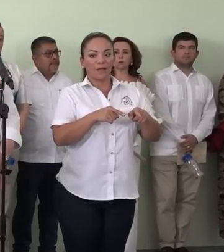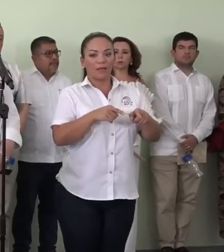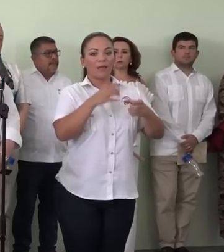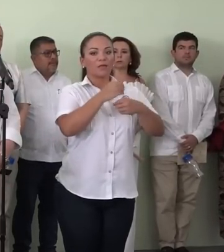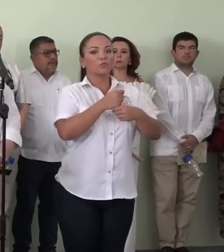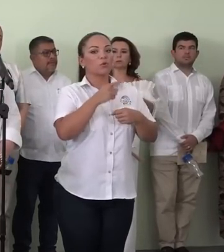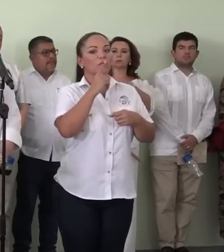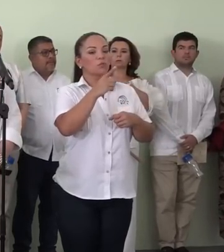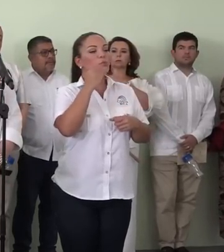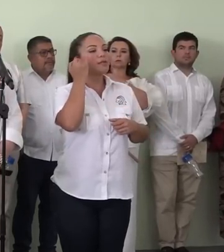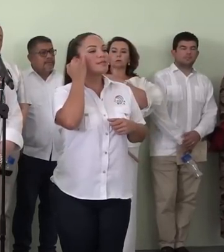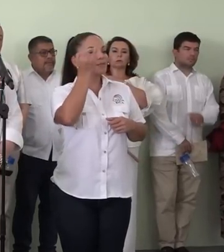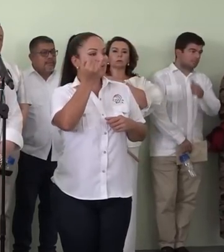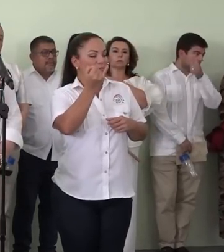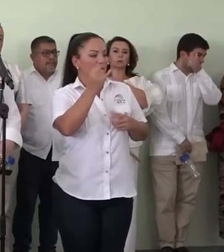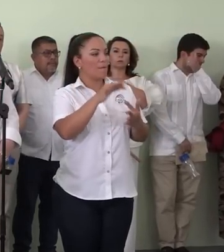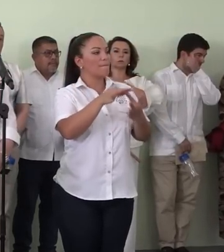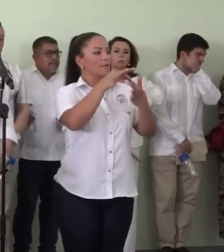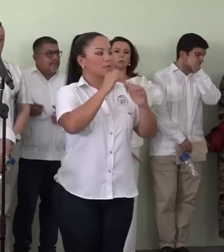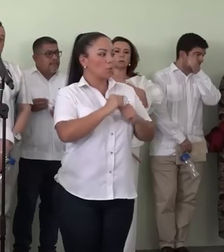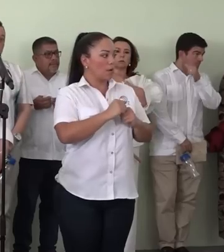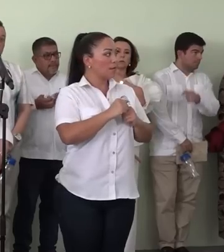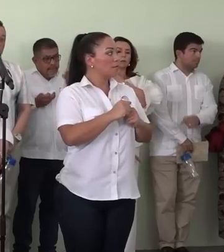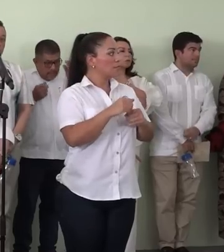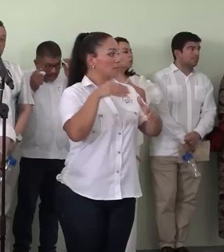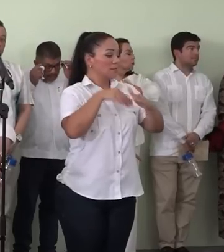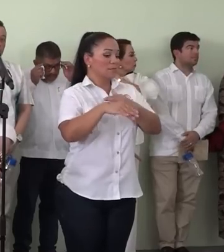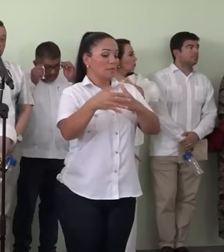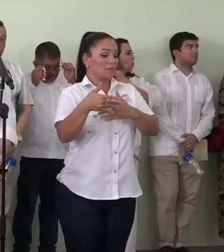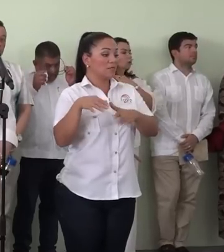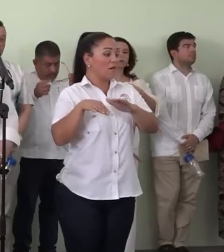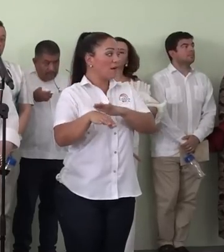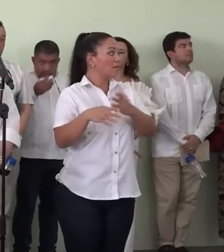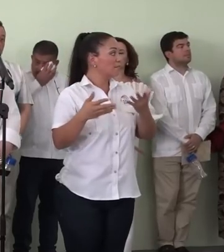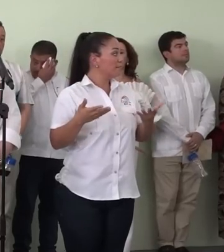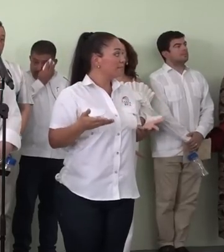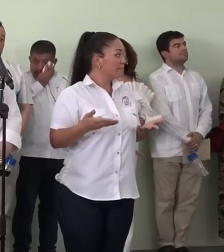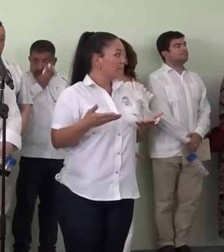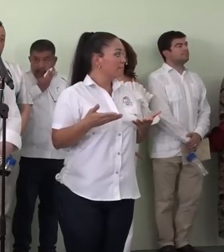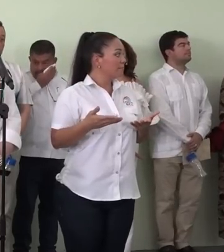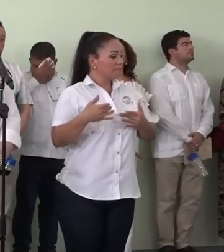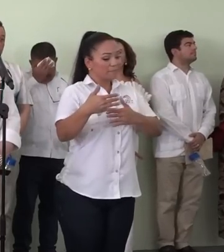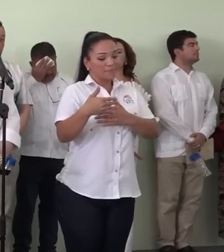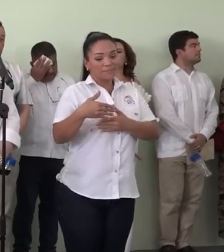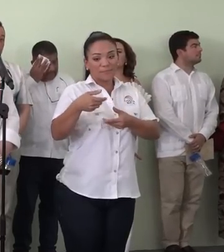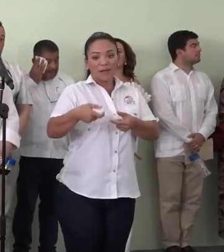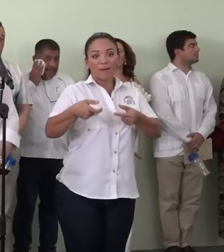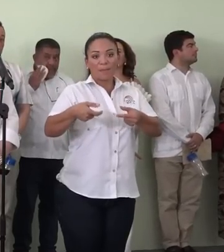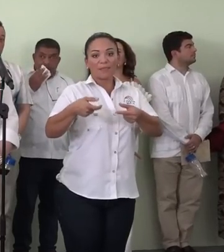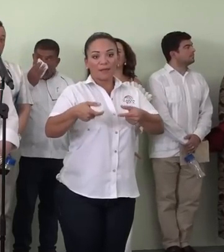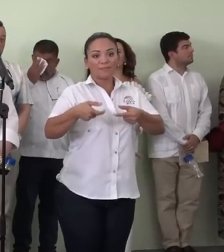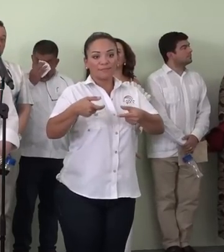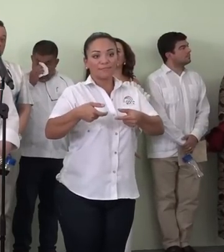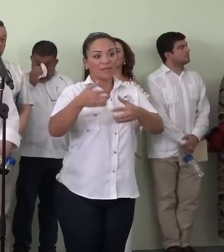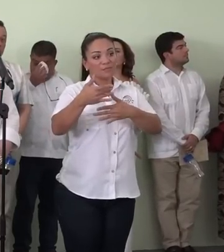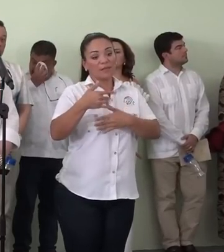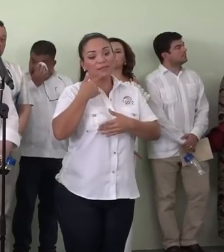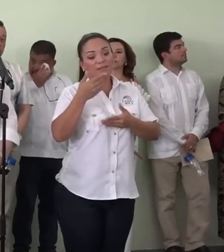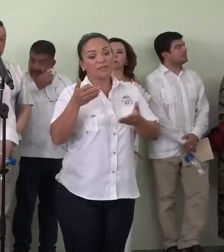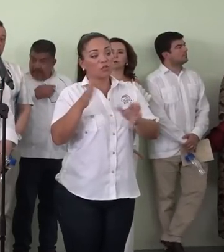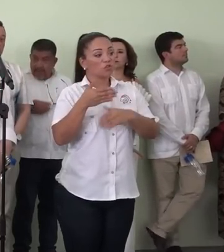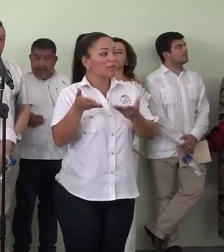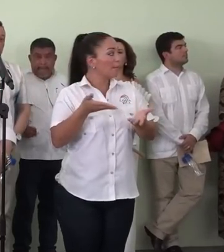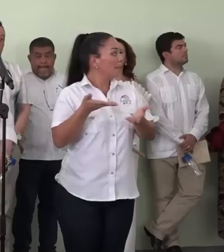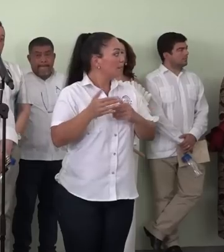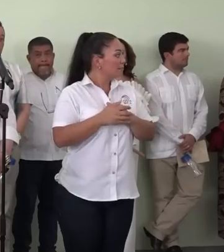una iniciativa particular se archivara la carpeta porque el expediente pues no sirve.